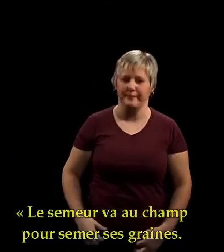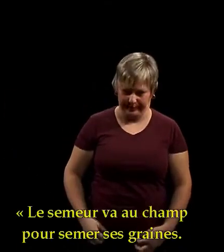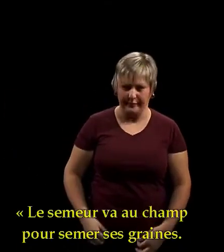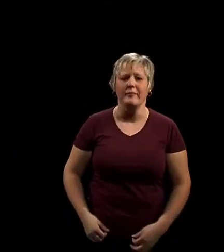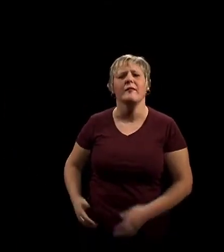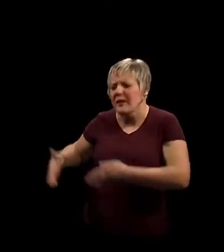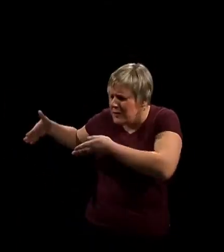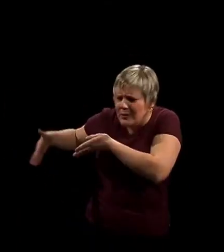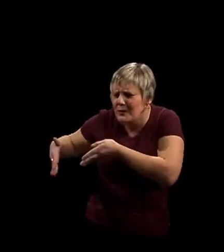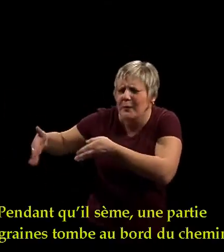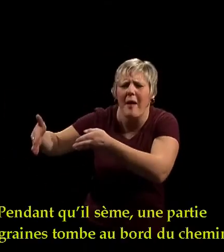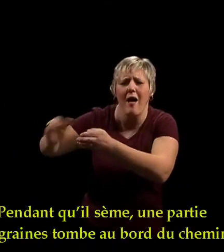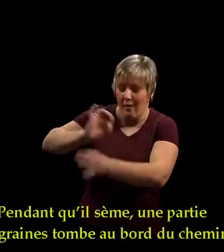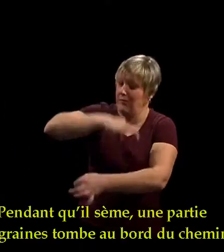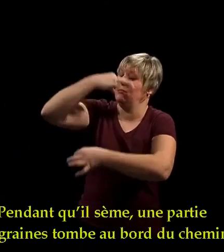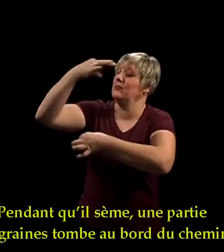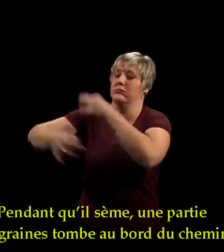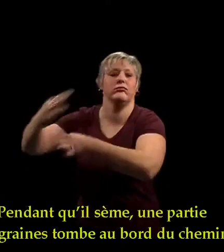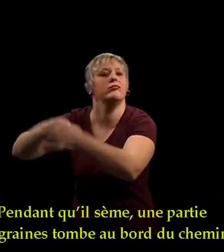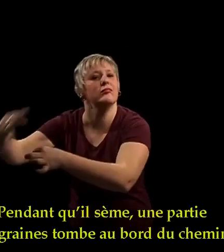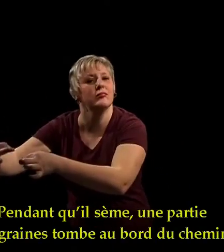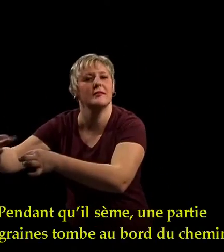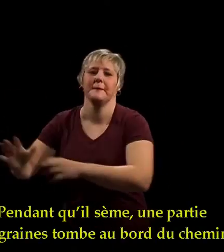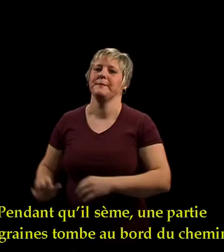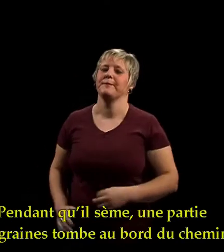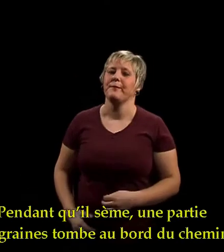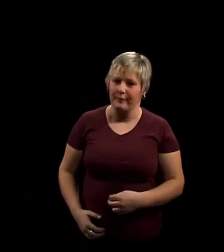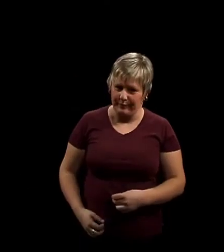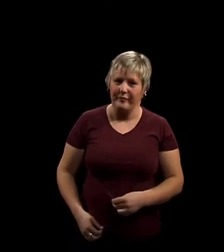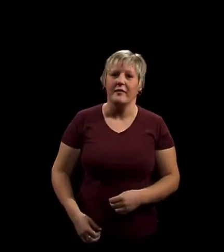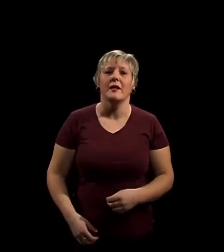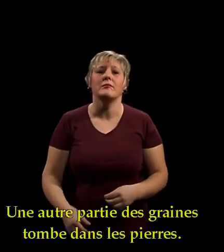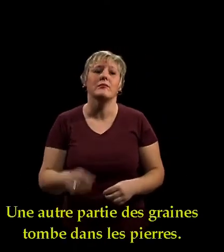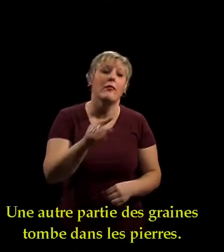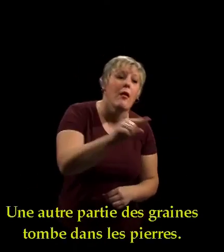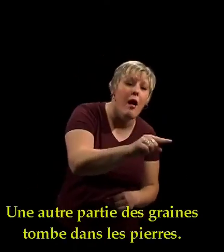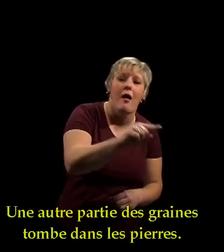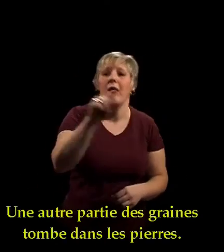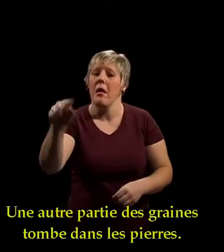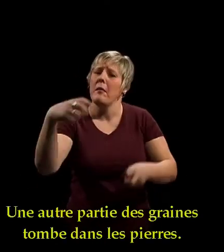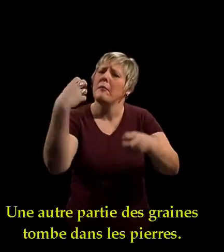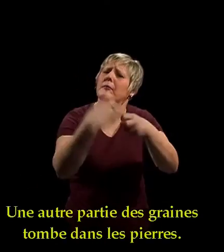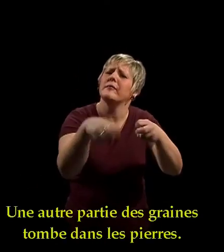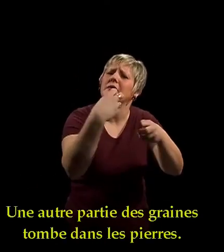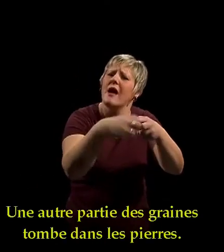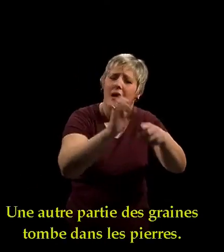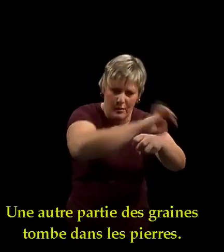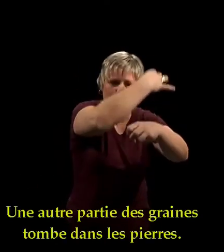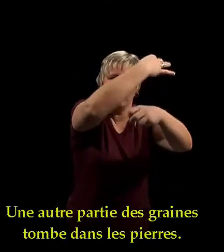Pendant qu'il sème, une partie des graines tombe au bord du chemin. Une autre partie des graines tombe dans les